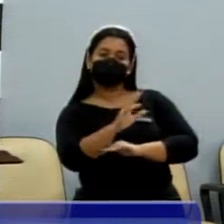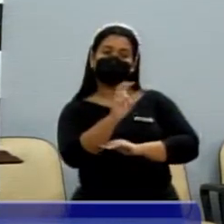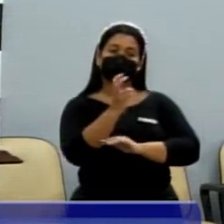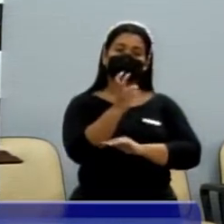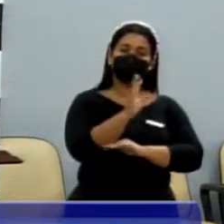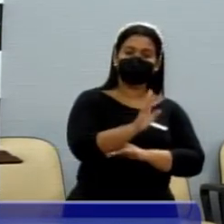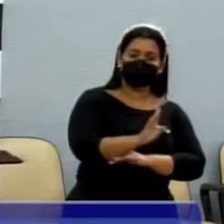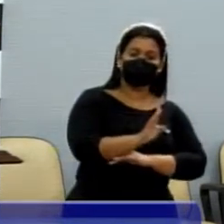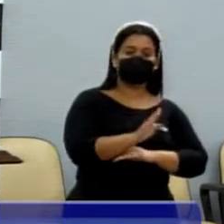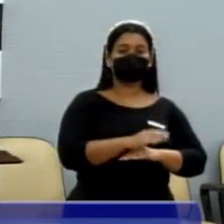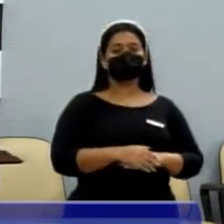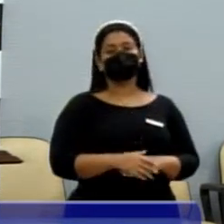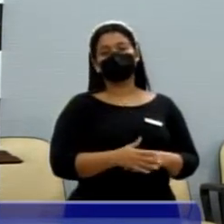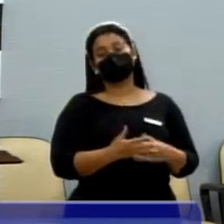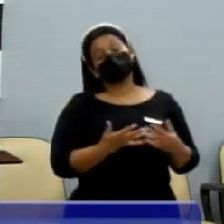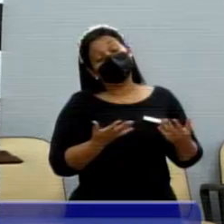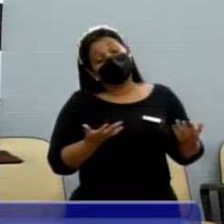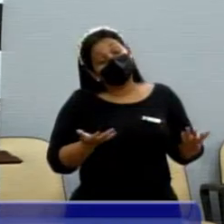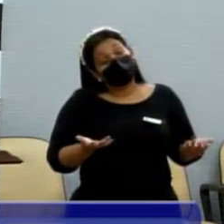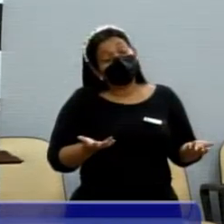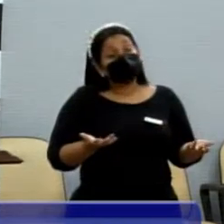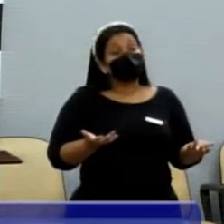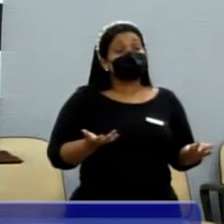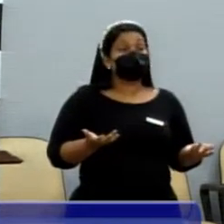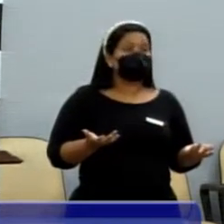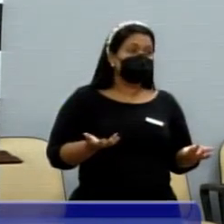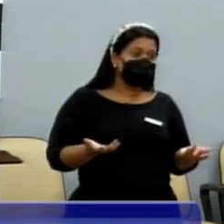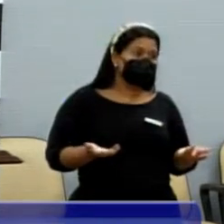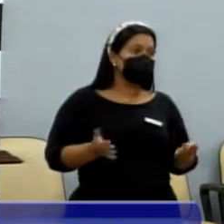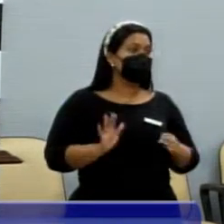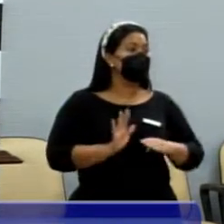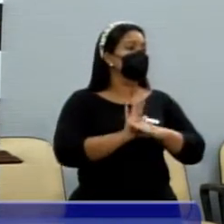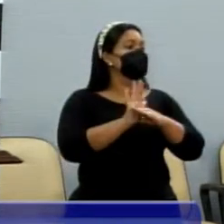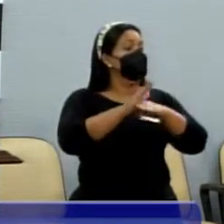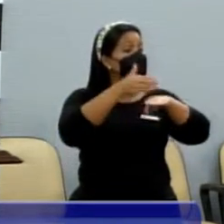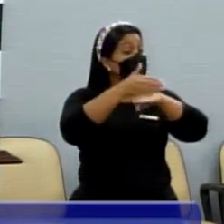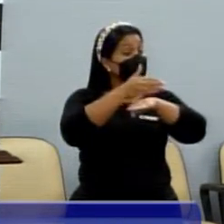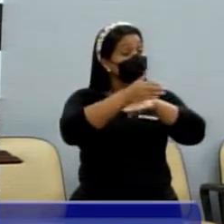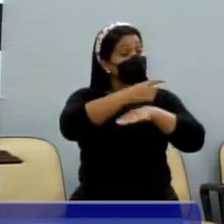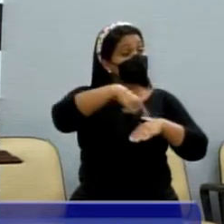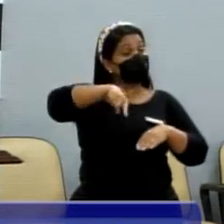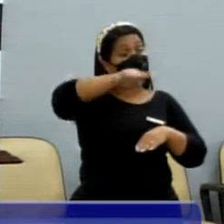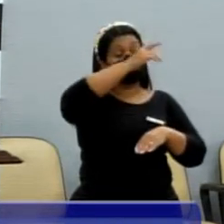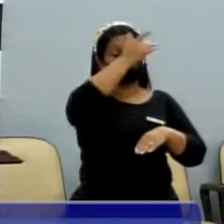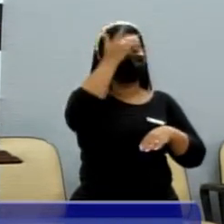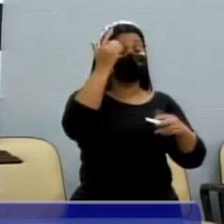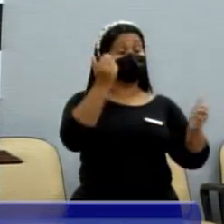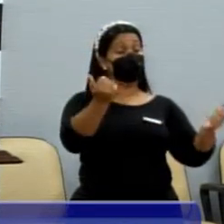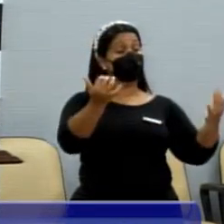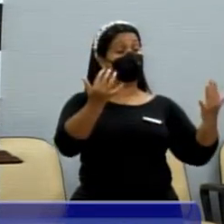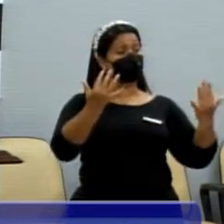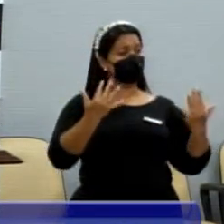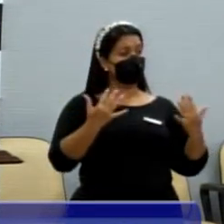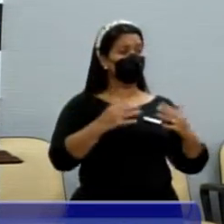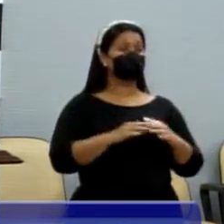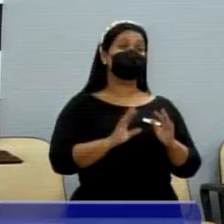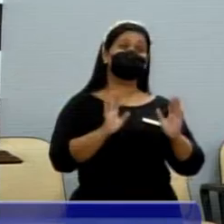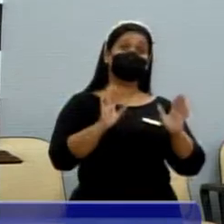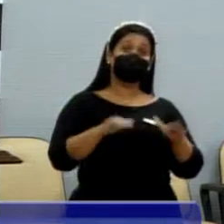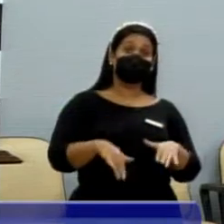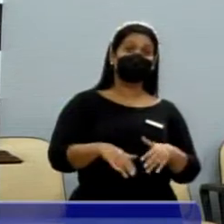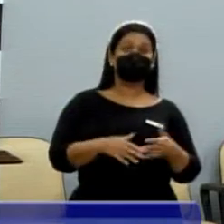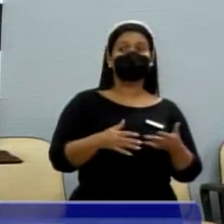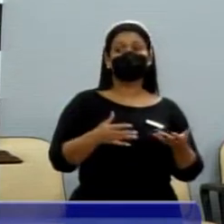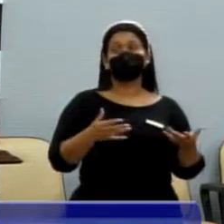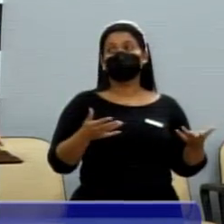horas de uma certa forma facilita a participação da população é a gente já ouviu falar muitas vezes alma